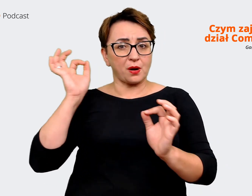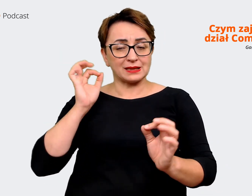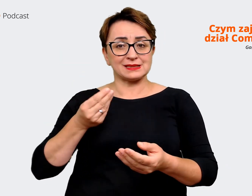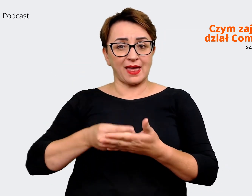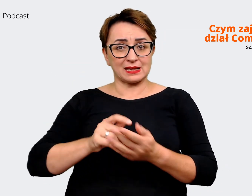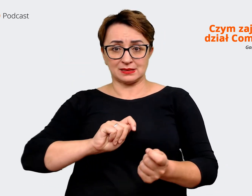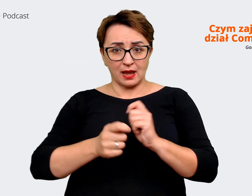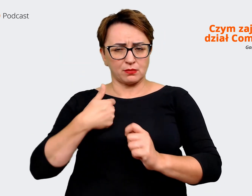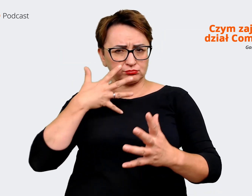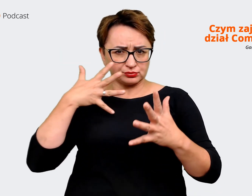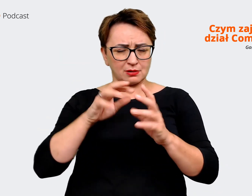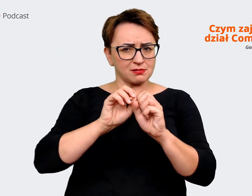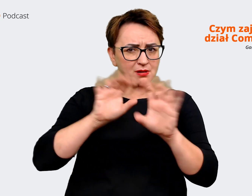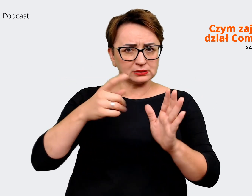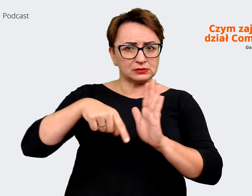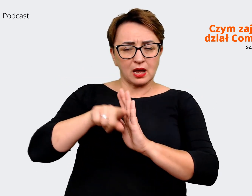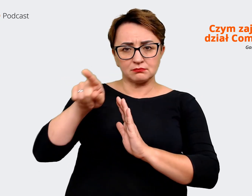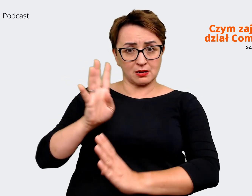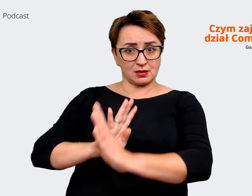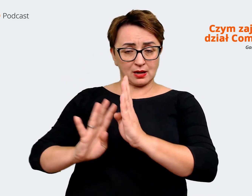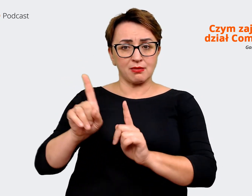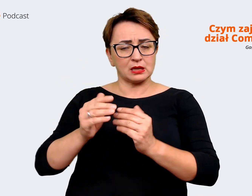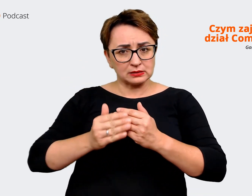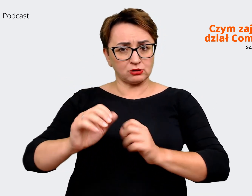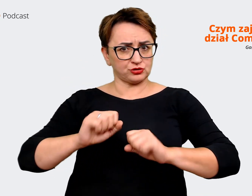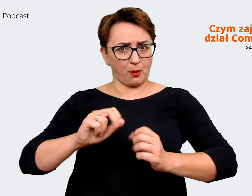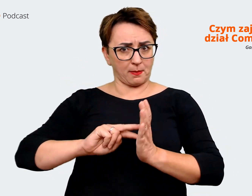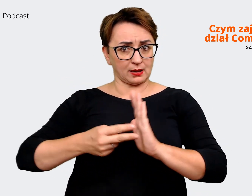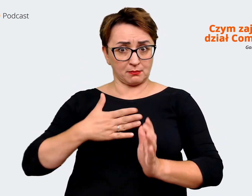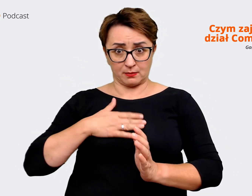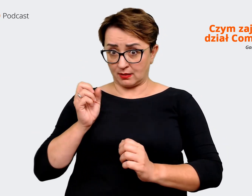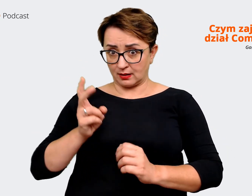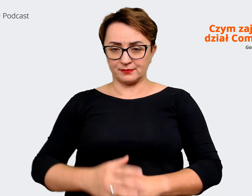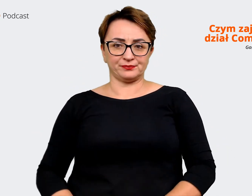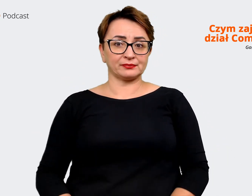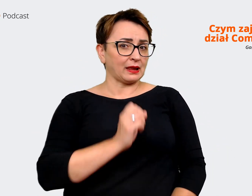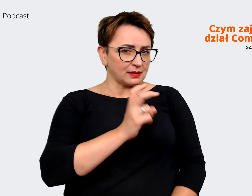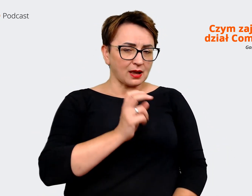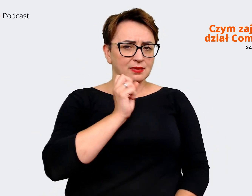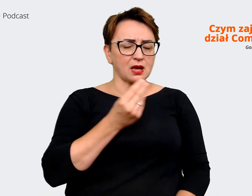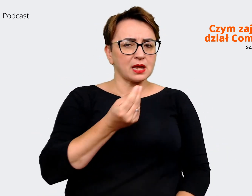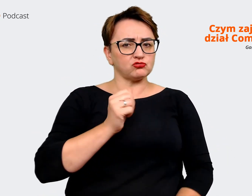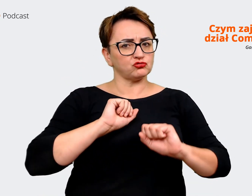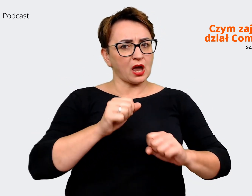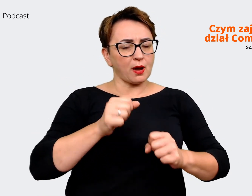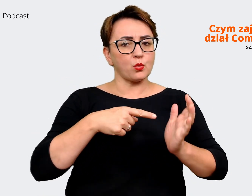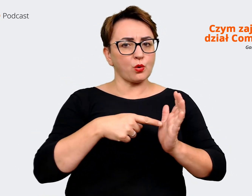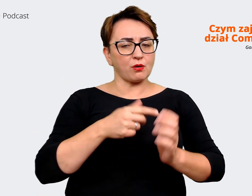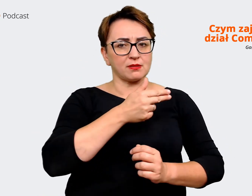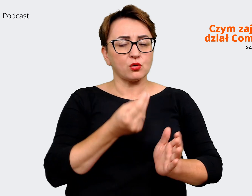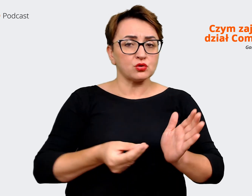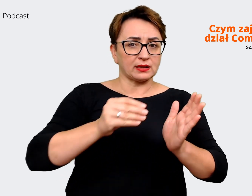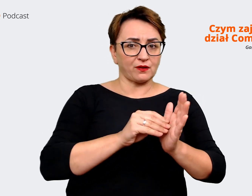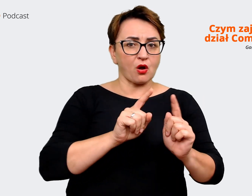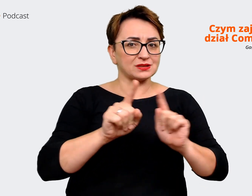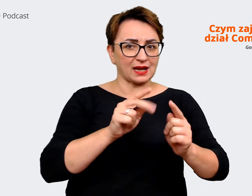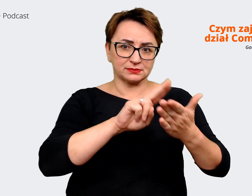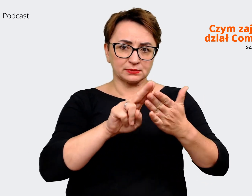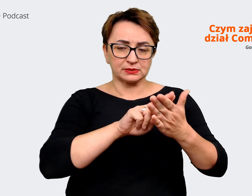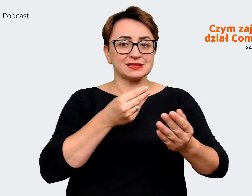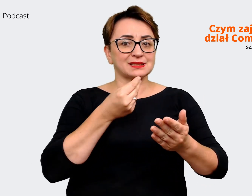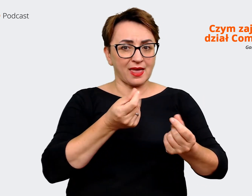jakiś sposób niezgodnie z prawem albo oszukujemy w jakiś sposób konsumenta. Jasne, czyli można powiedzieć, że podjęliśmy kroki tak,